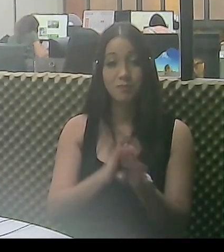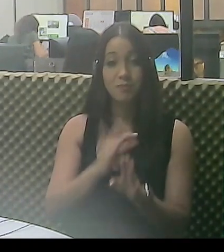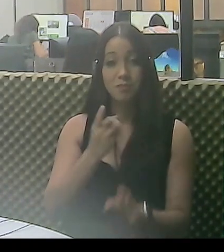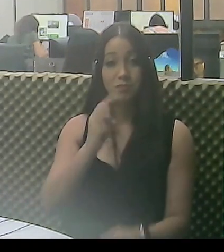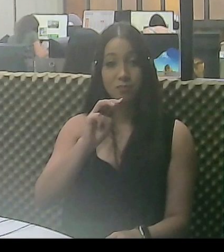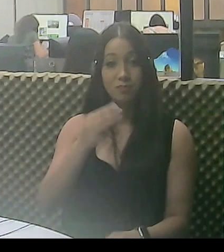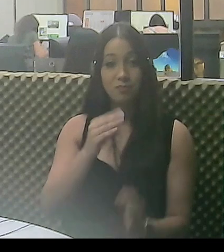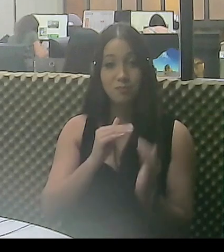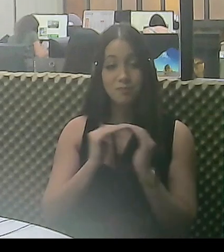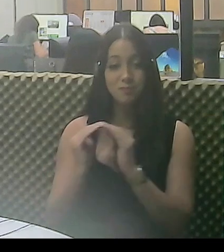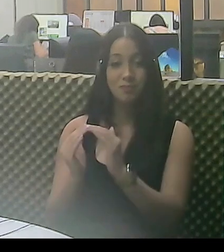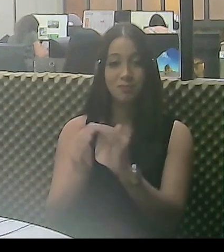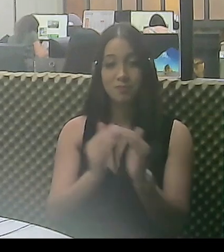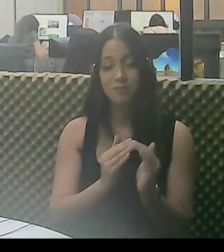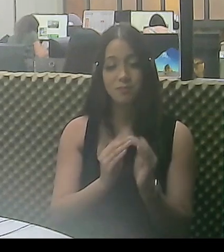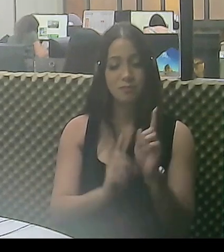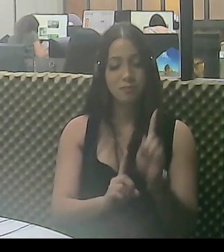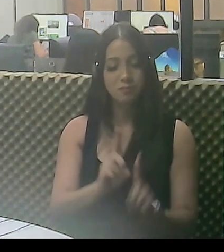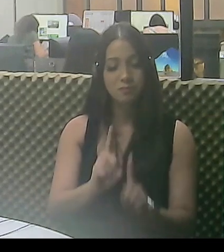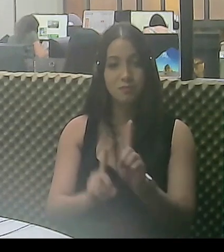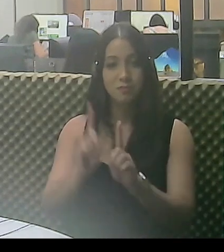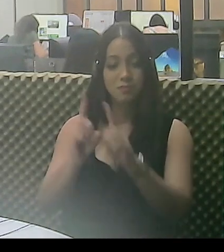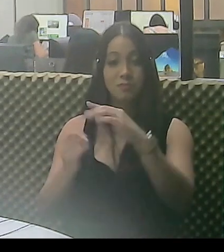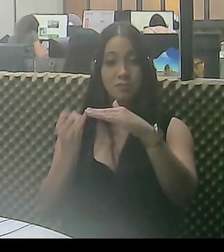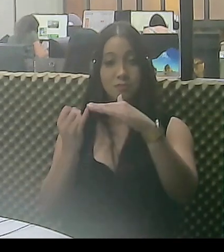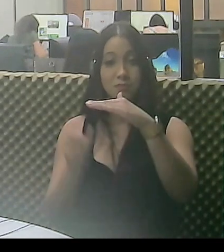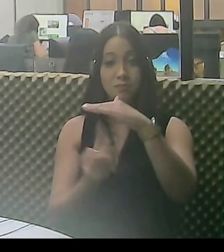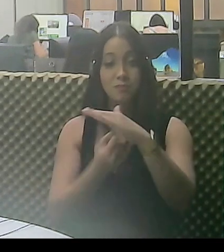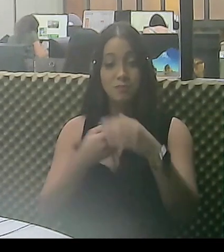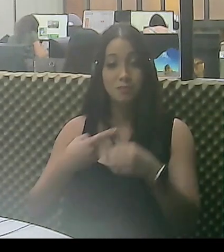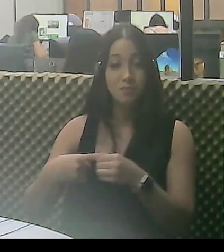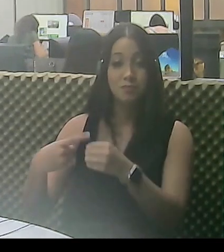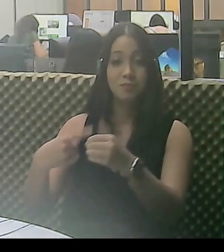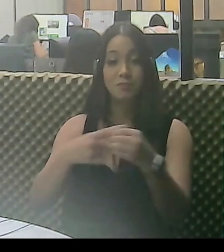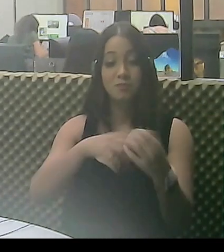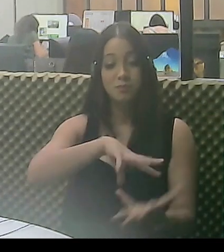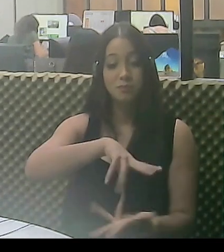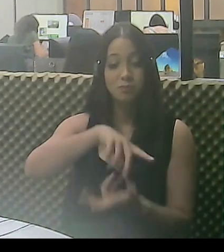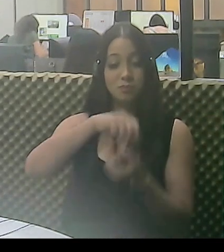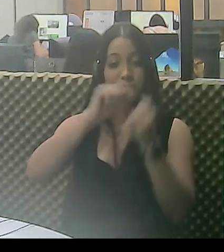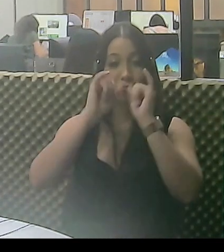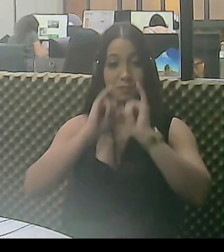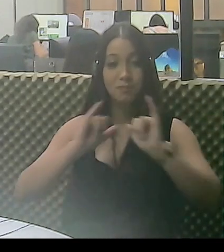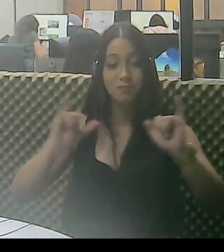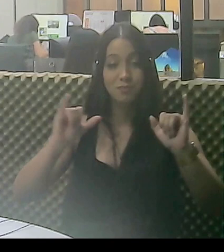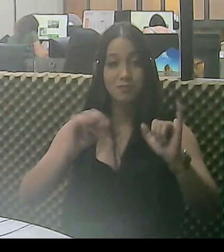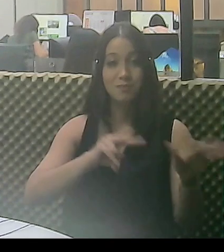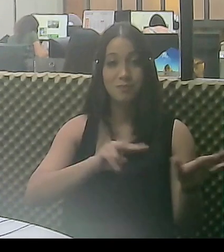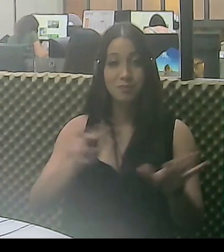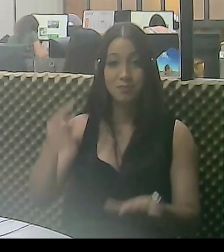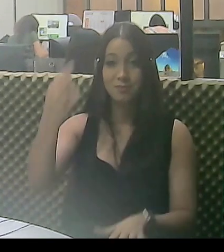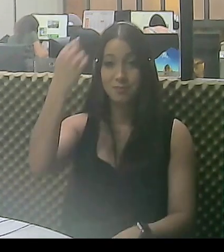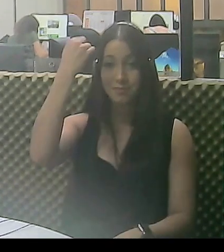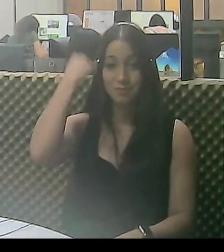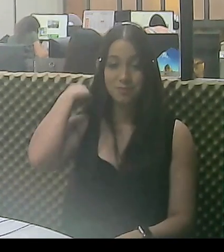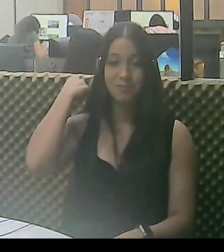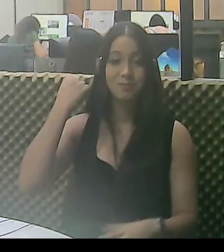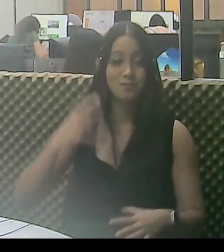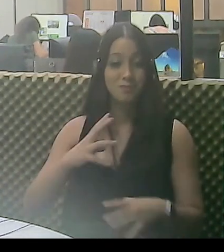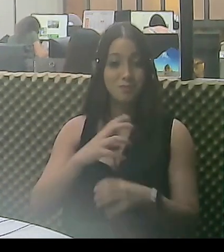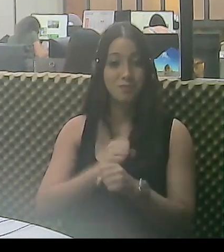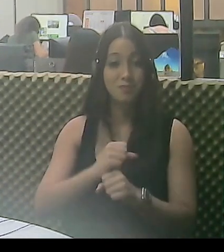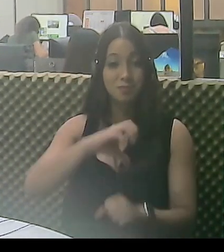de habitantes. O levantamento foi realizado pelo Instituto Cidades Sustentáveis e divulgado na última semana. A pontuação